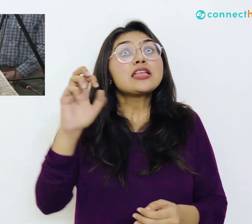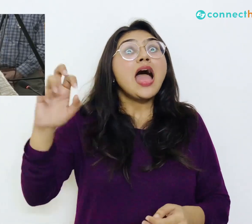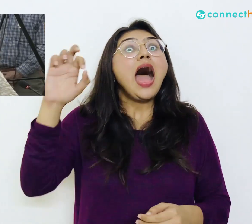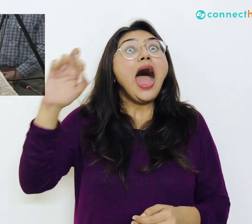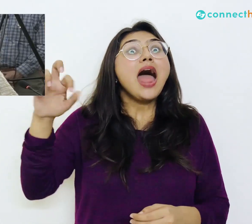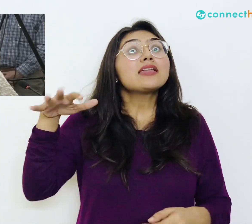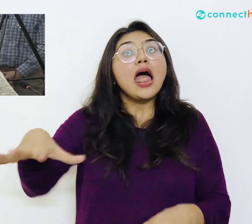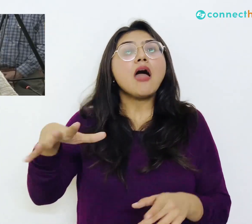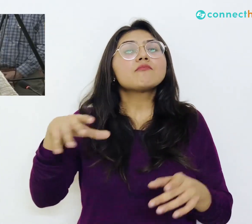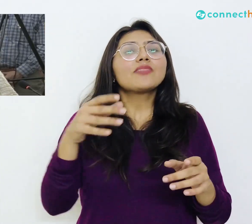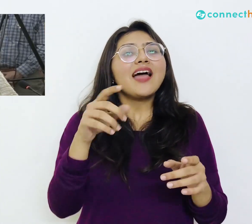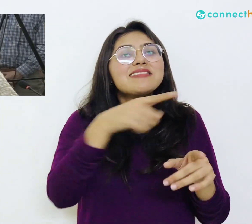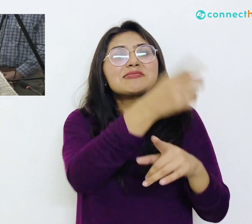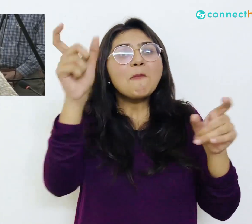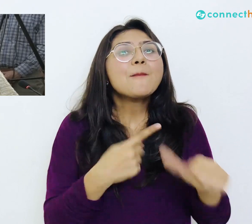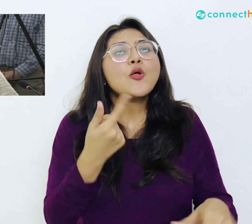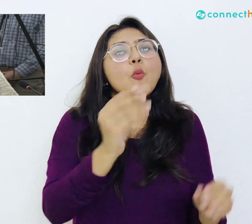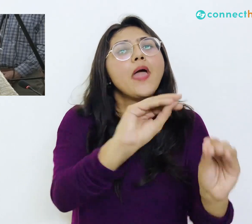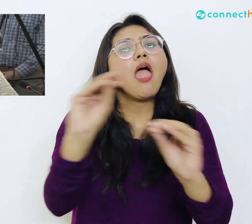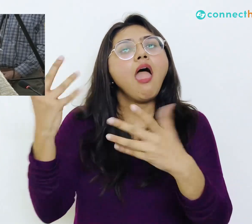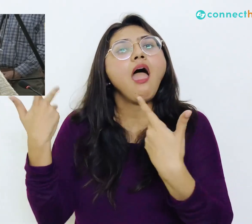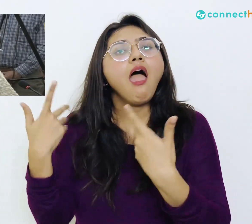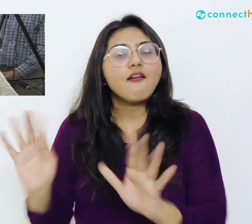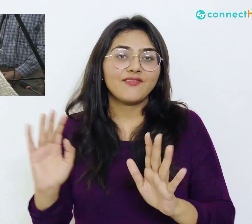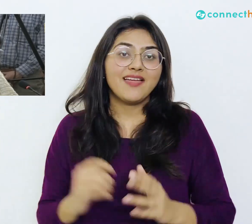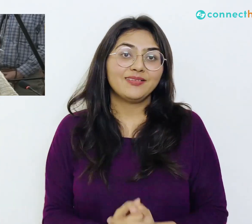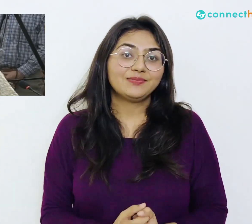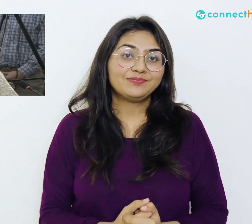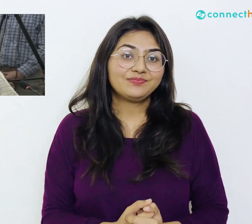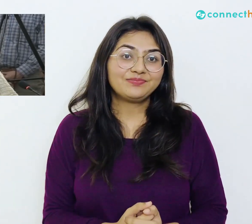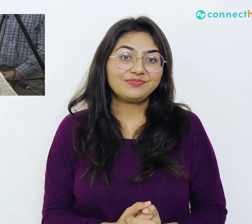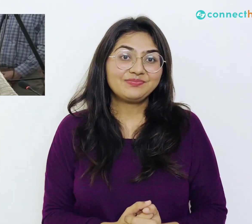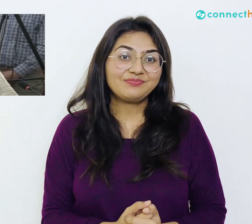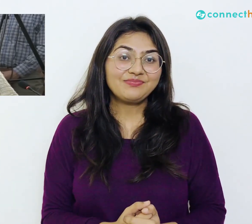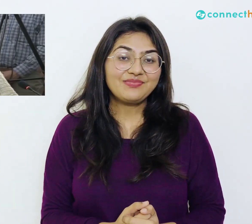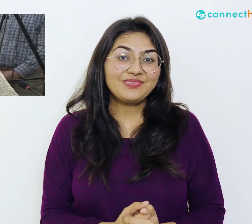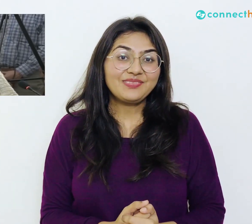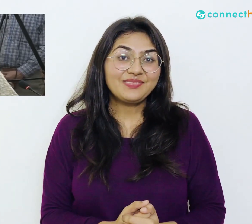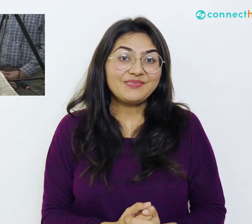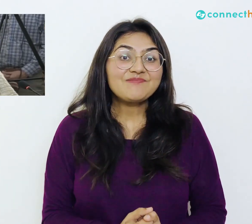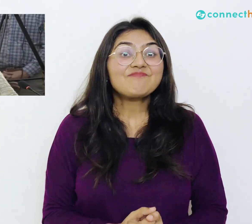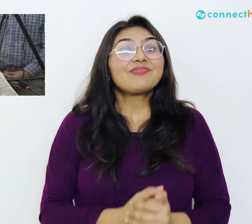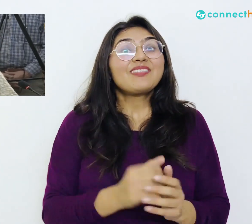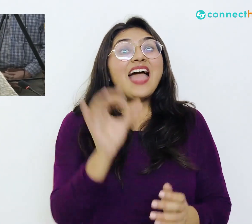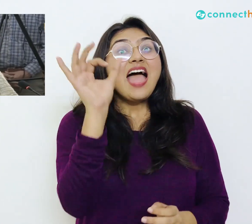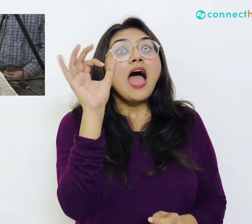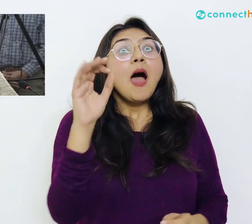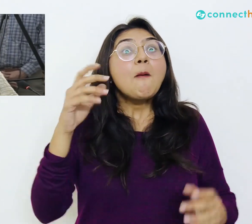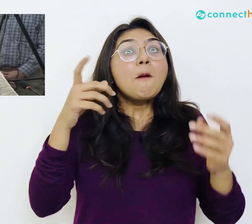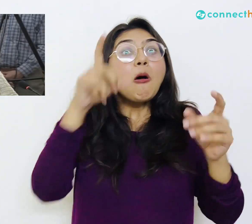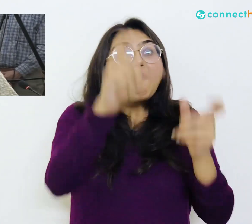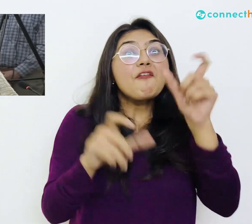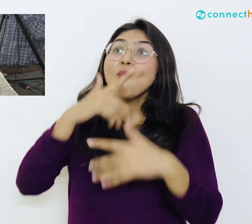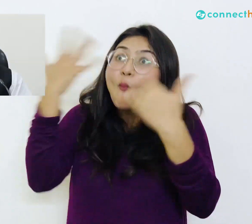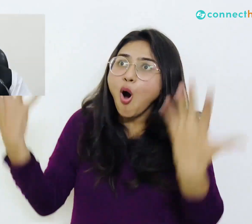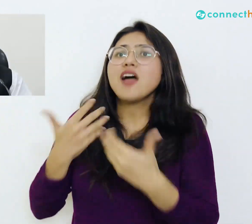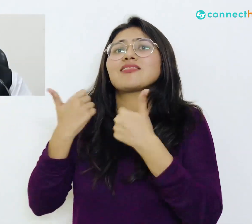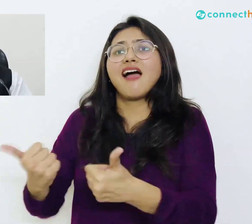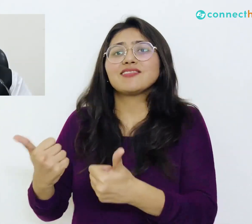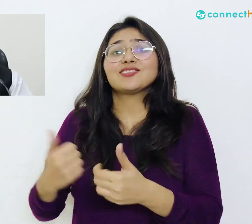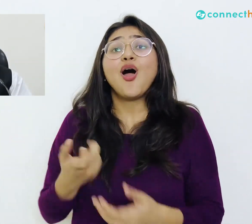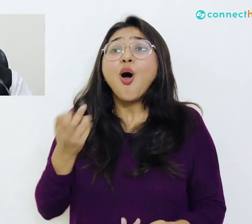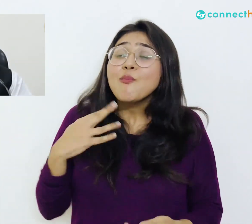گا. خاص طور پہ جو دیہڑی دار ہے وہ سارے لوگوں کو موقع ملے گا روزگار کا. تو اس لیے کنسٹرکشن انڈسٹری